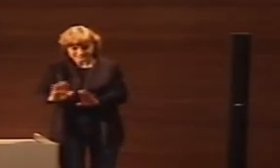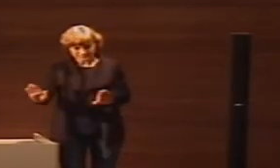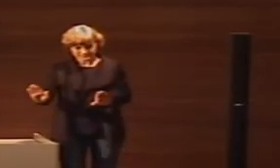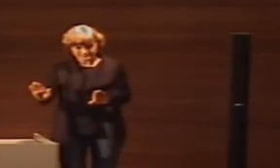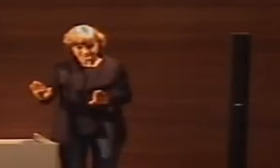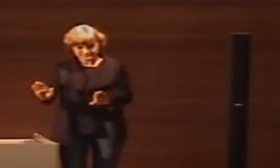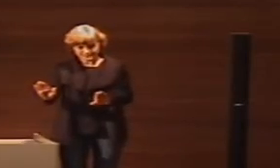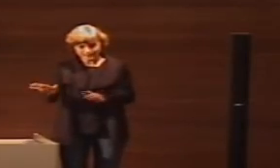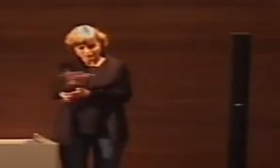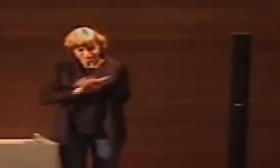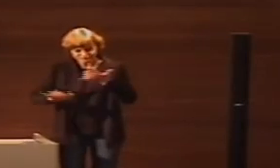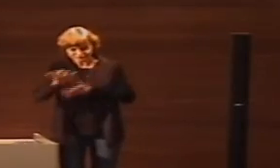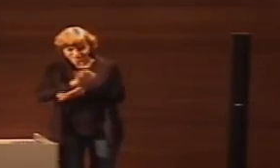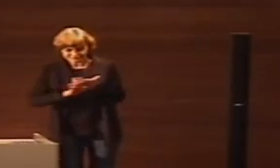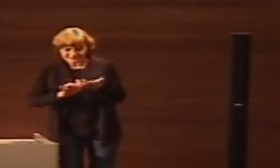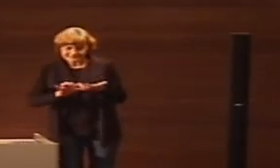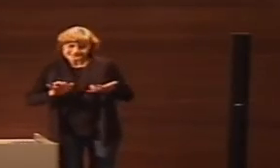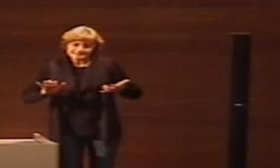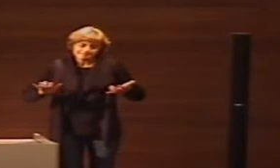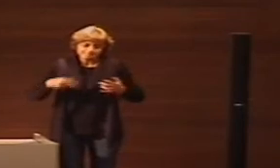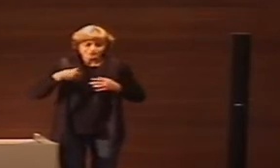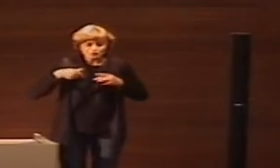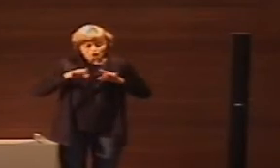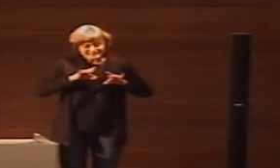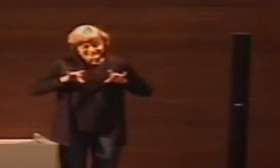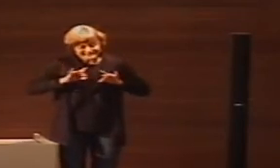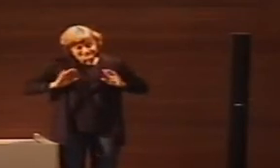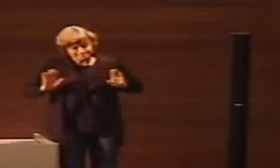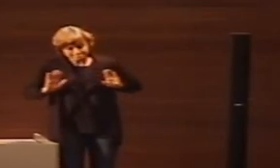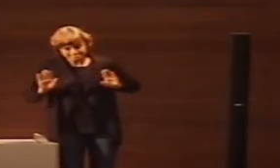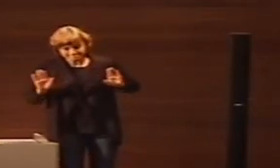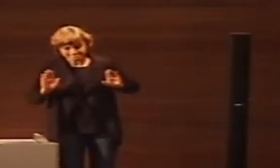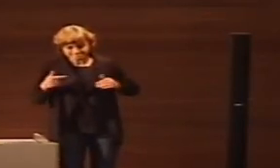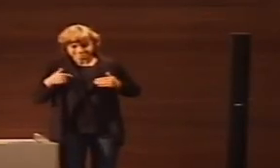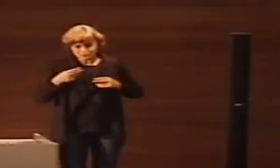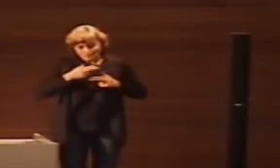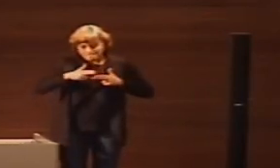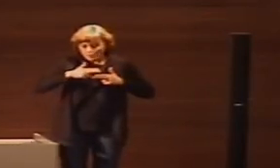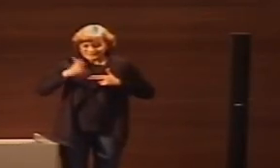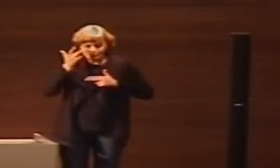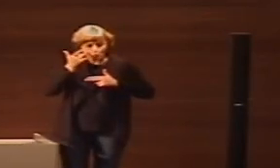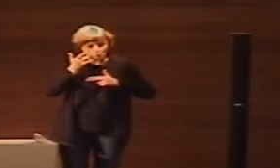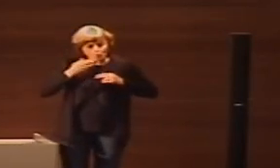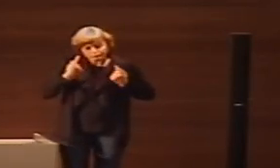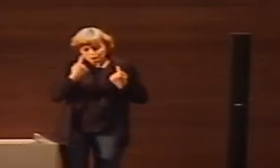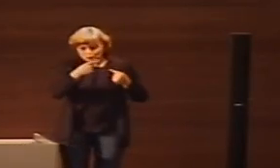de los ciudadanos. Pero bueno, ahí yo creo que ese terreno es el de la política pura, ¿no? Porque...